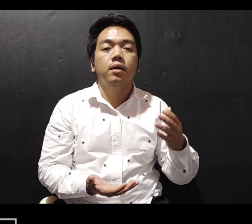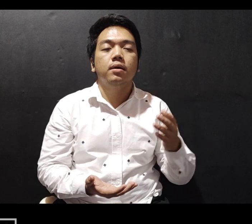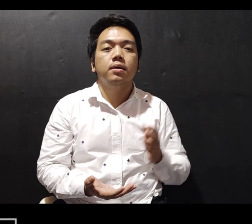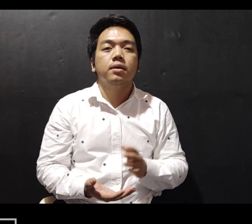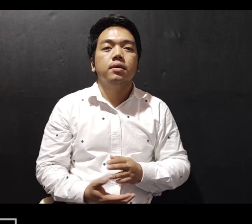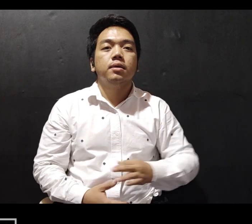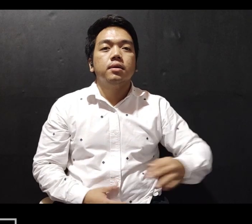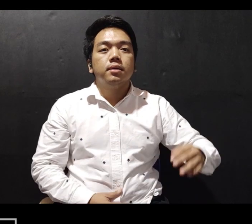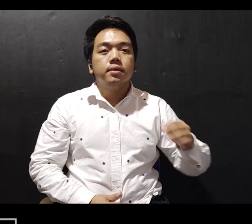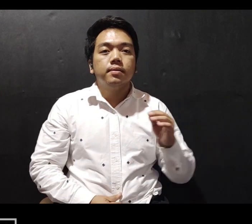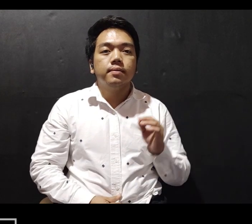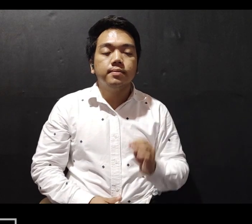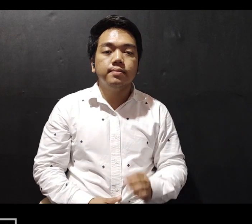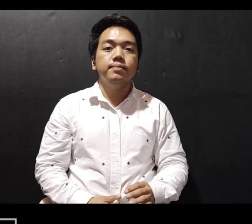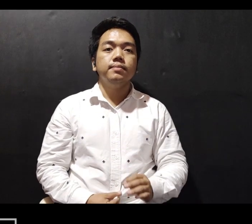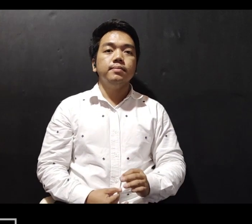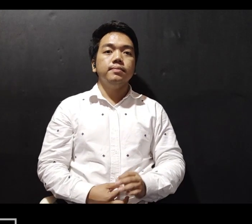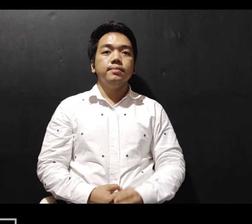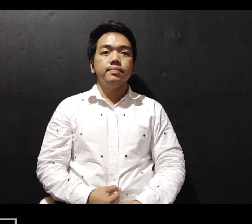kekuatanku,